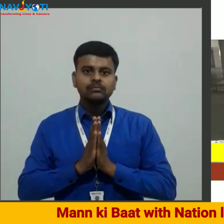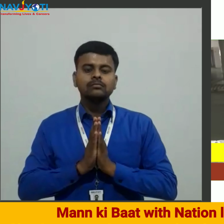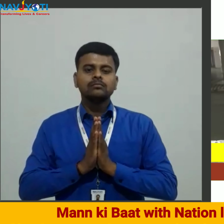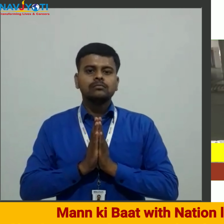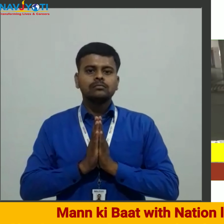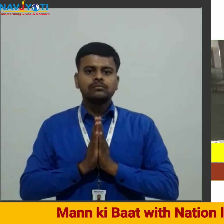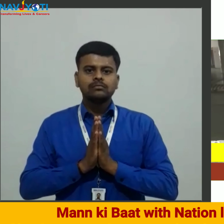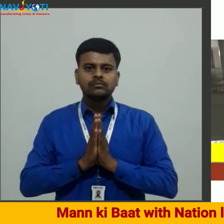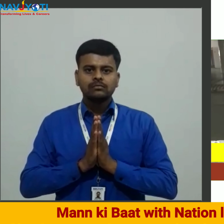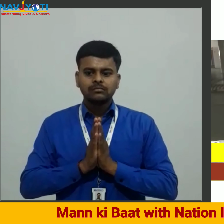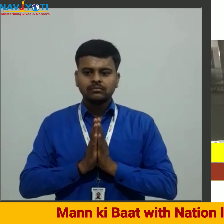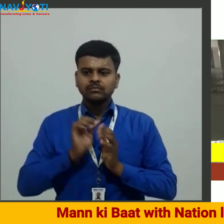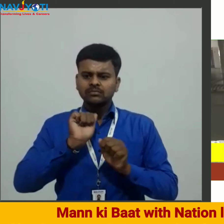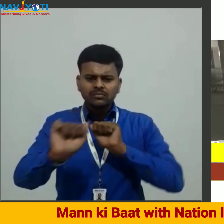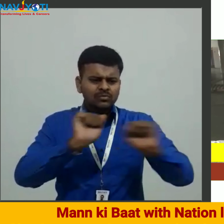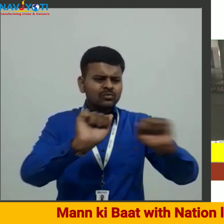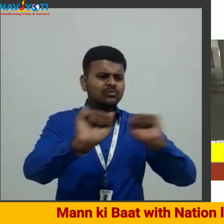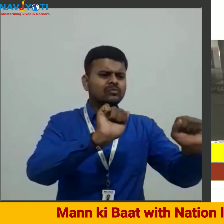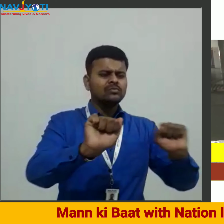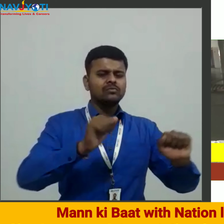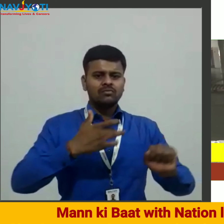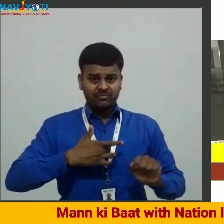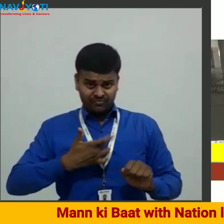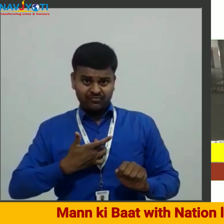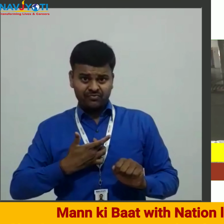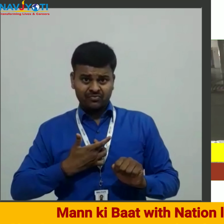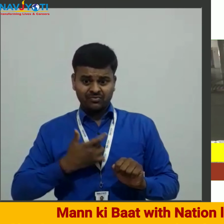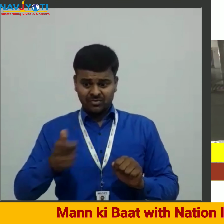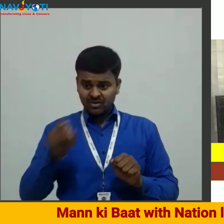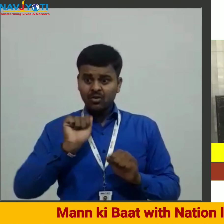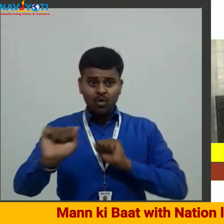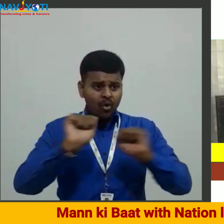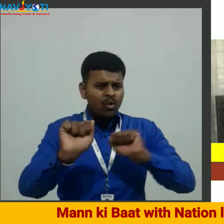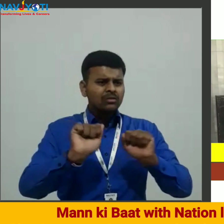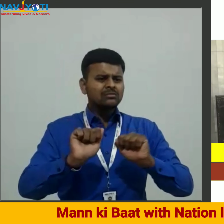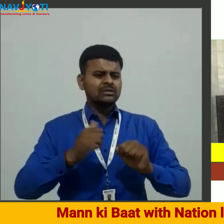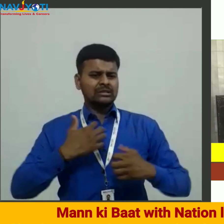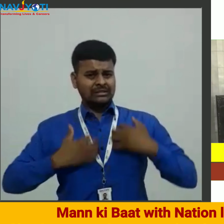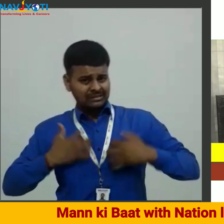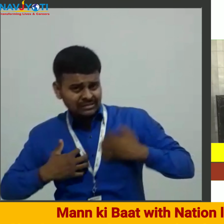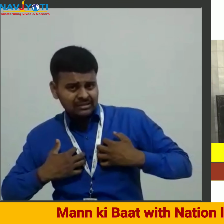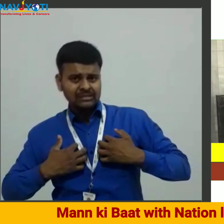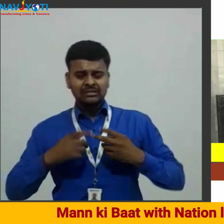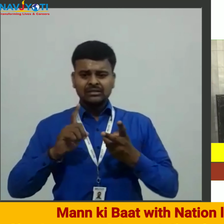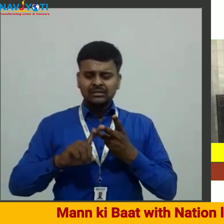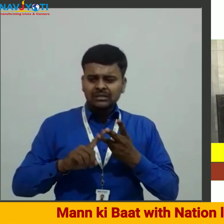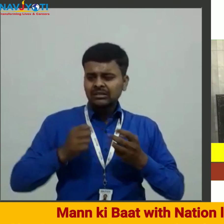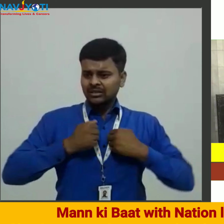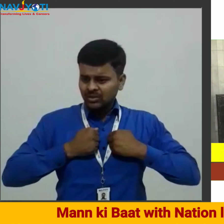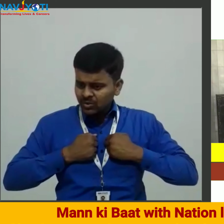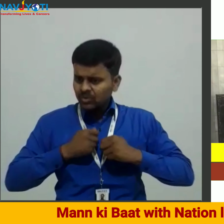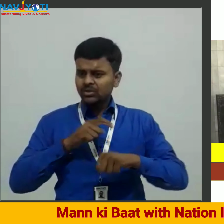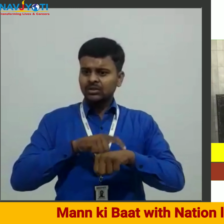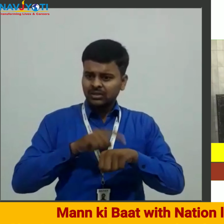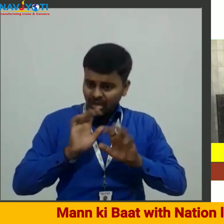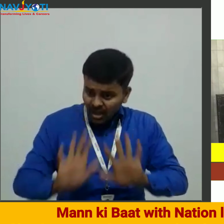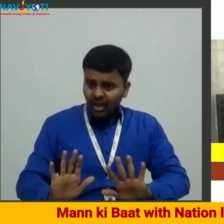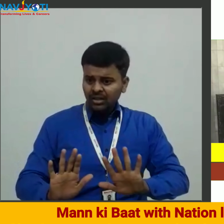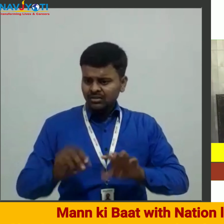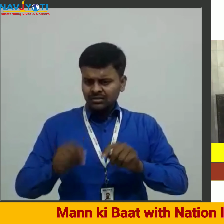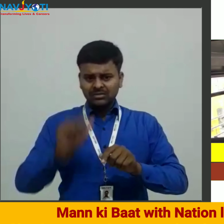को सर झुका करके नमन करता हूं। आप अपनी भावना के अनुरूप देश के लिए